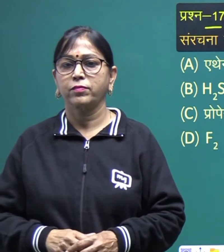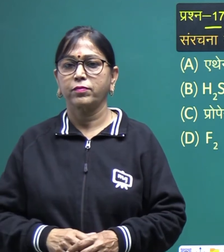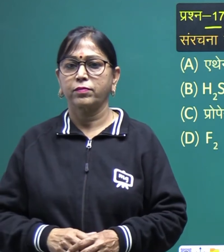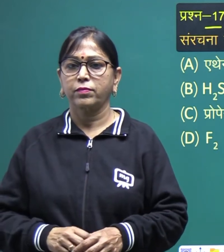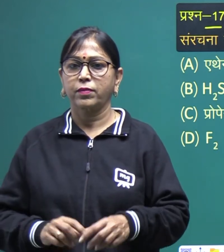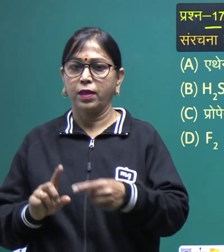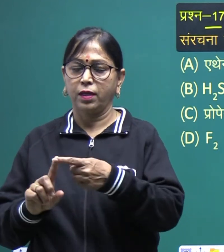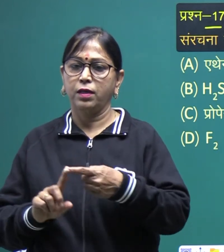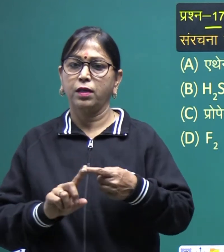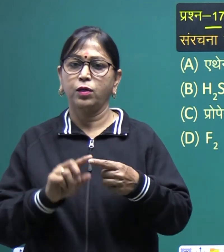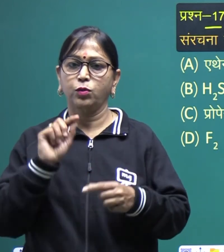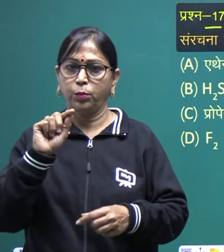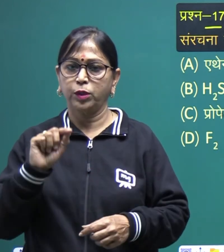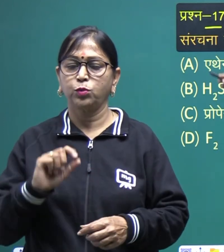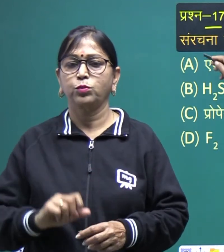इलेक्ट्रॉन बिंदु